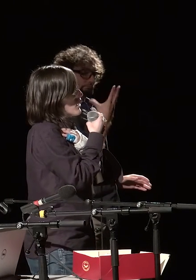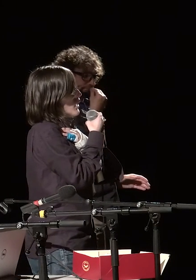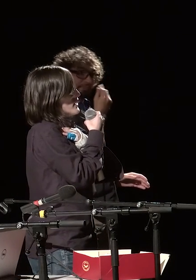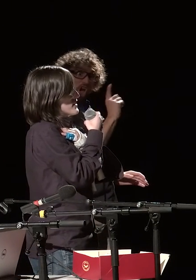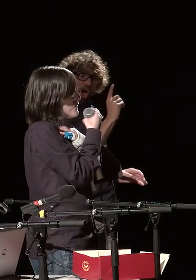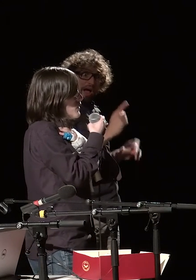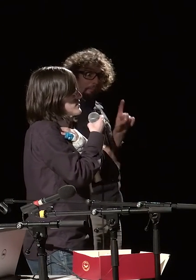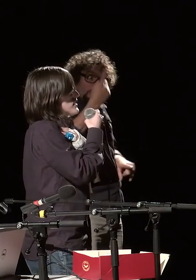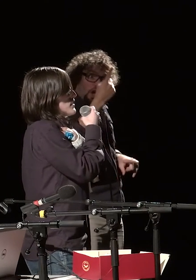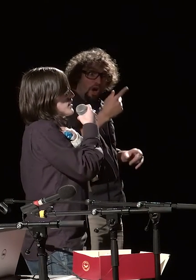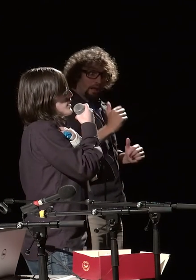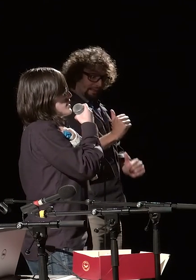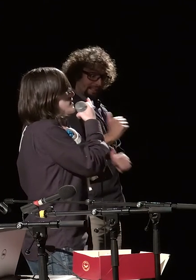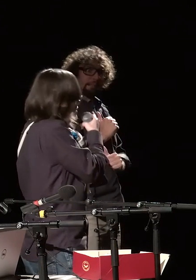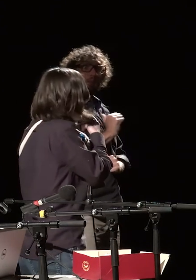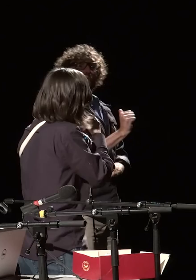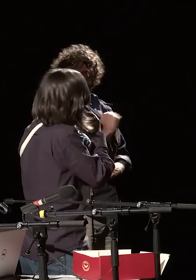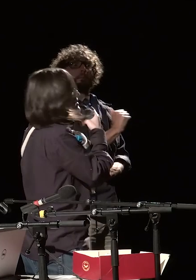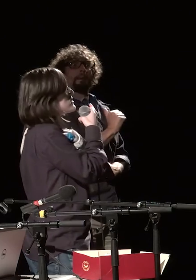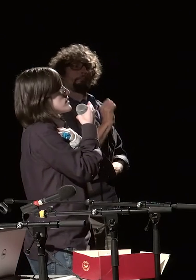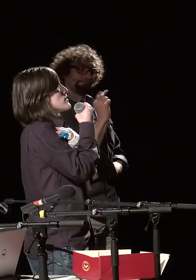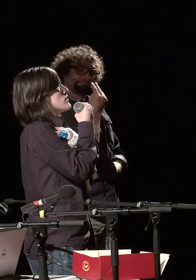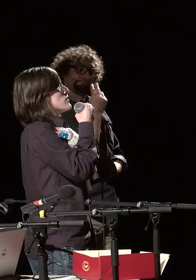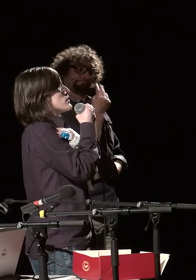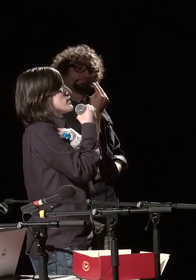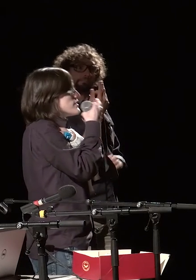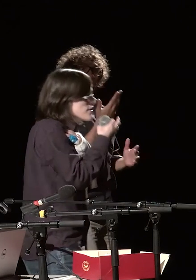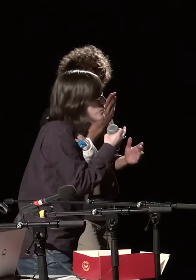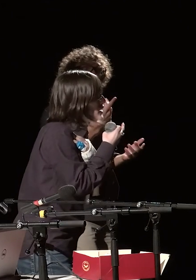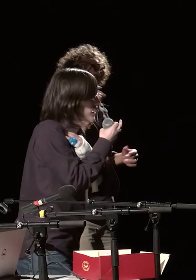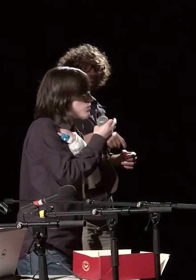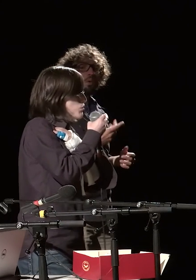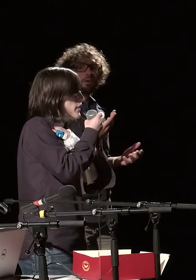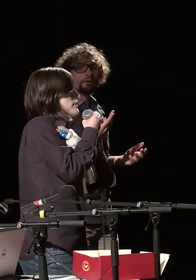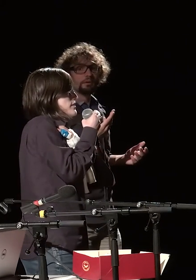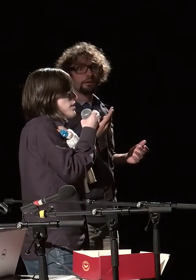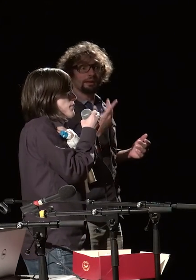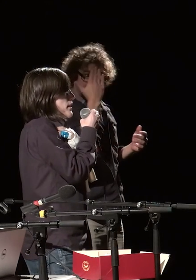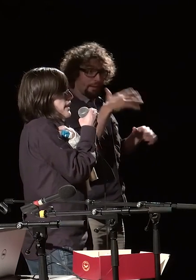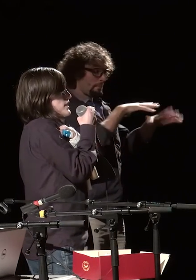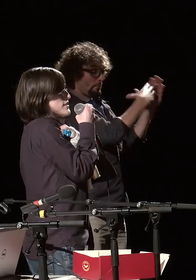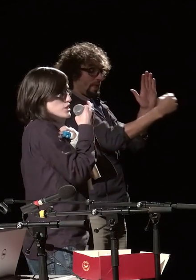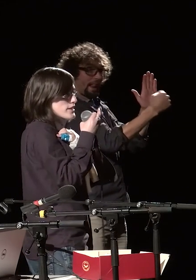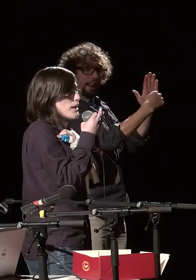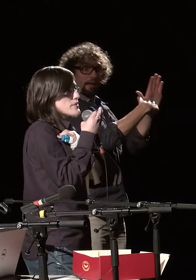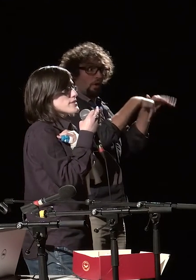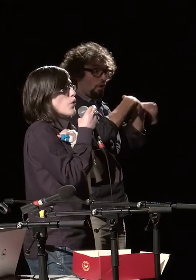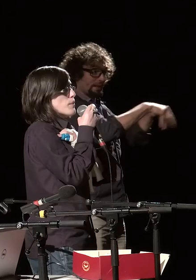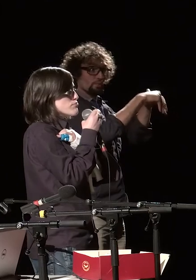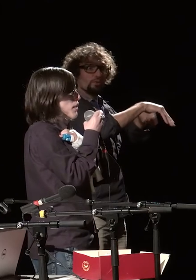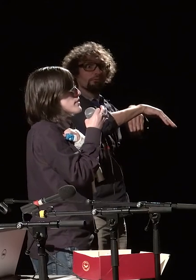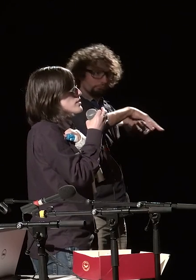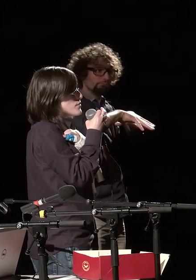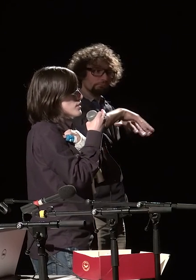discipline. Ce qu'il faut, c'est, si ces gens-là réussissent, et si ces modèles-là continuent à exister, c'est génial parce que ça,